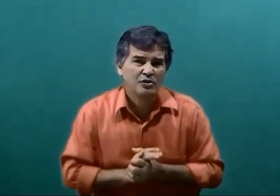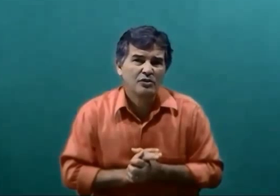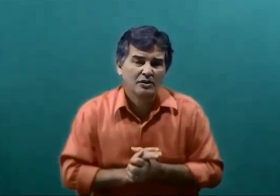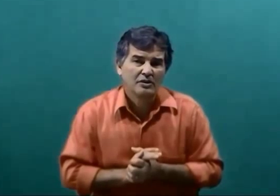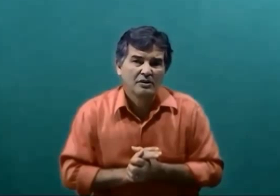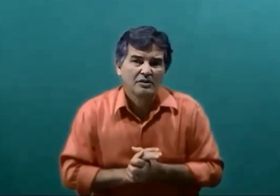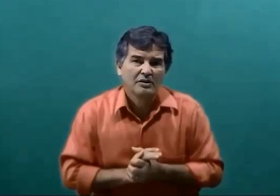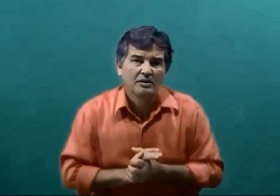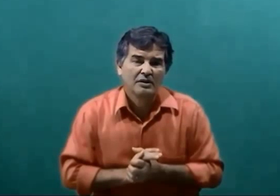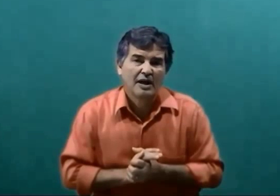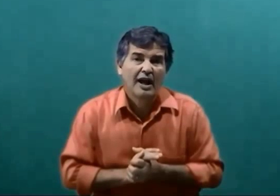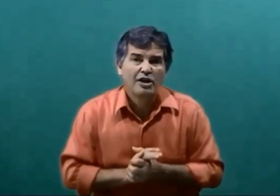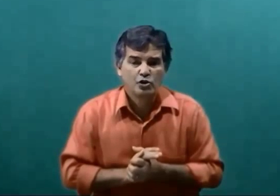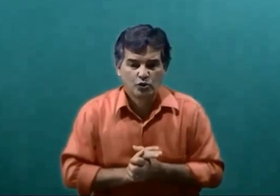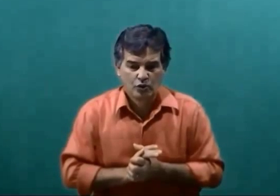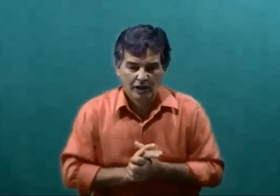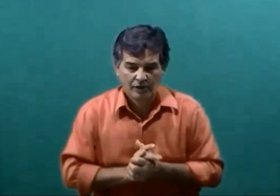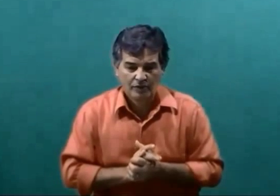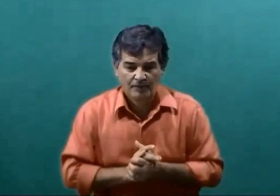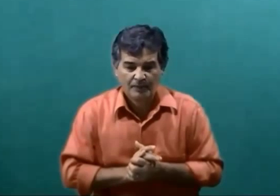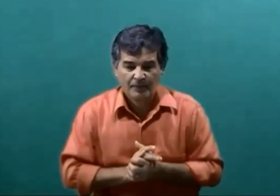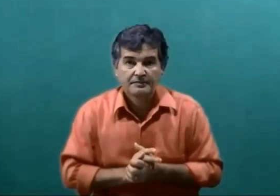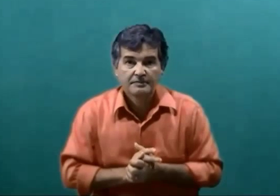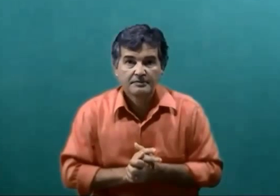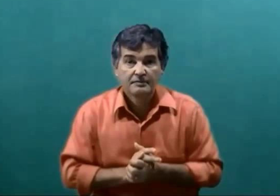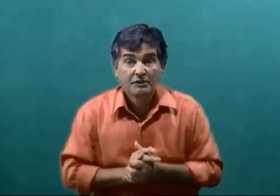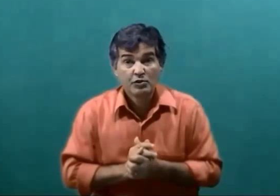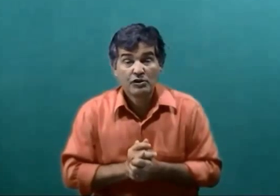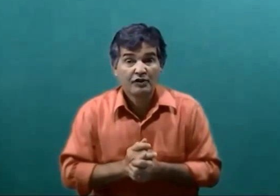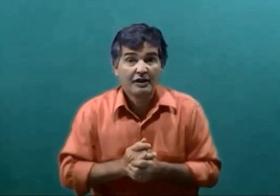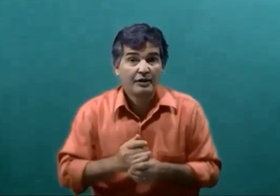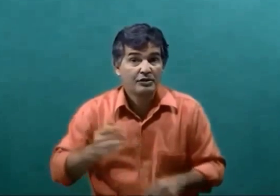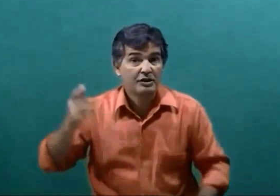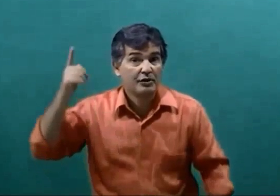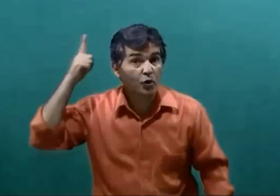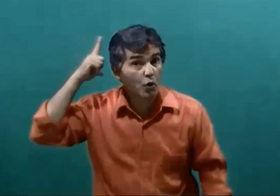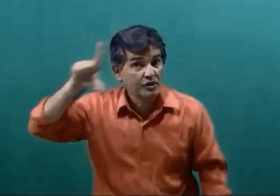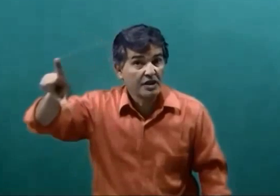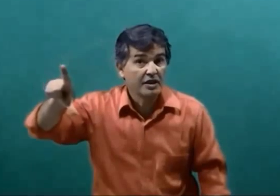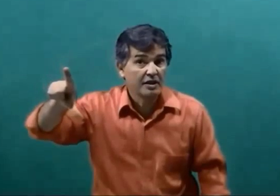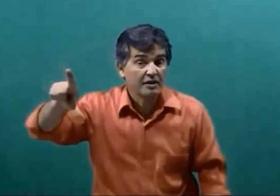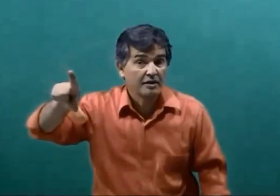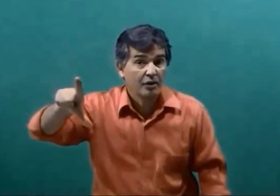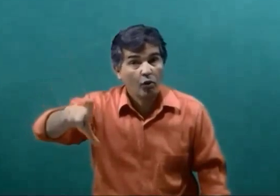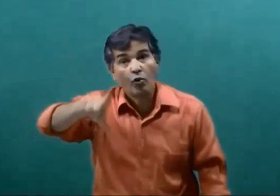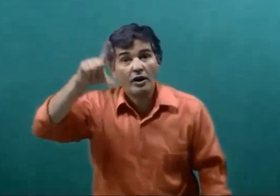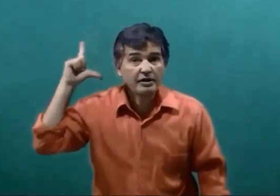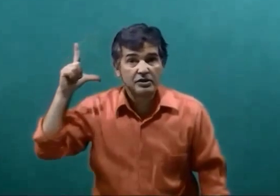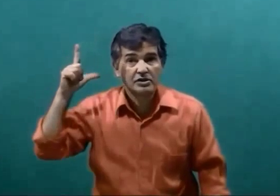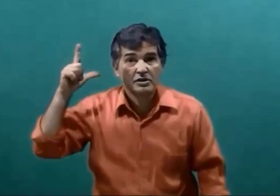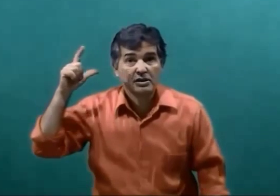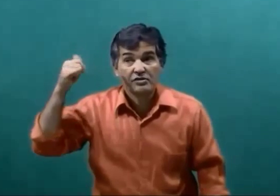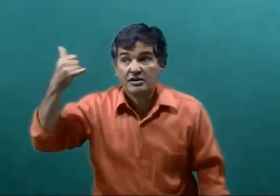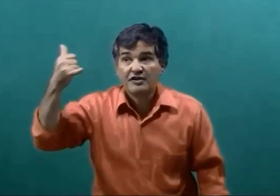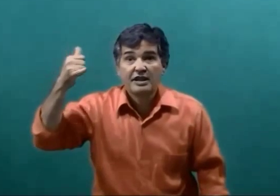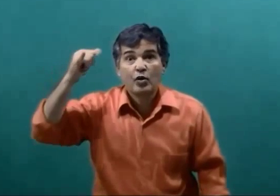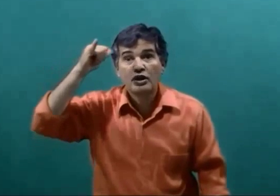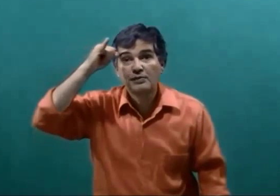muito reestruturado. Mas quando eu falei no sinal de conseguir ou antes, Se você fizer com Y